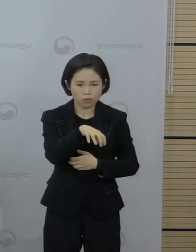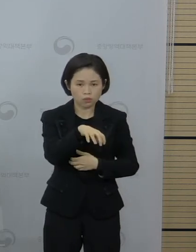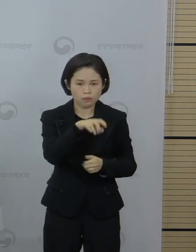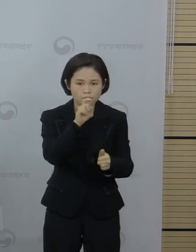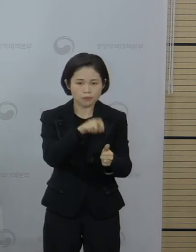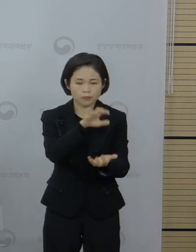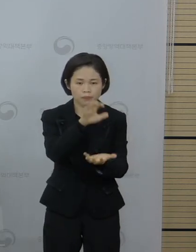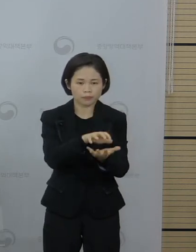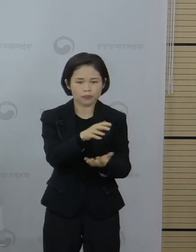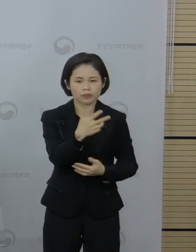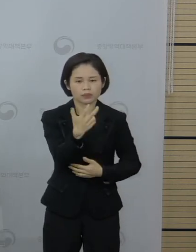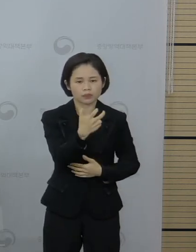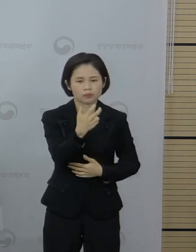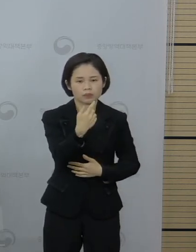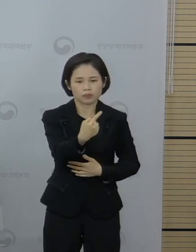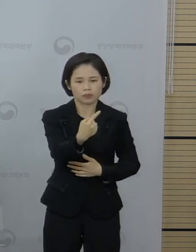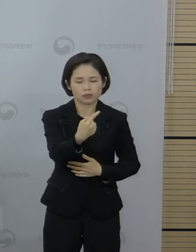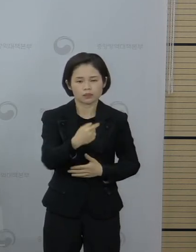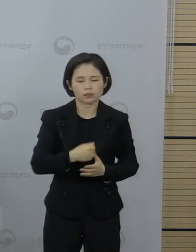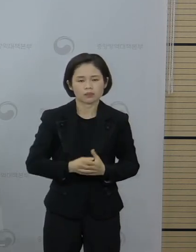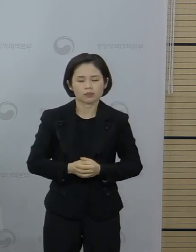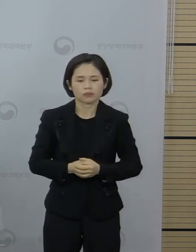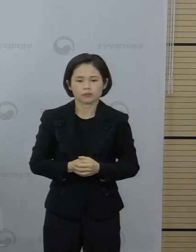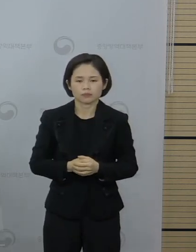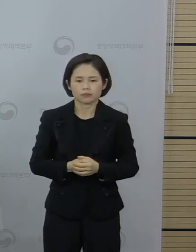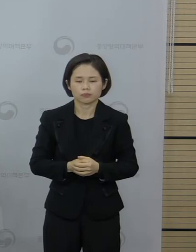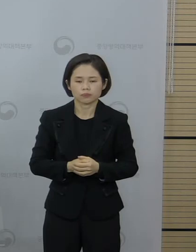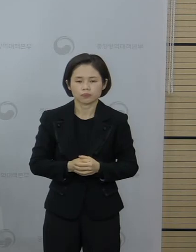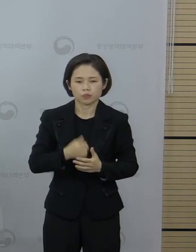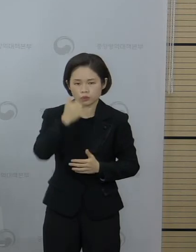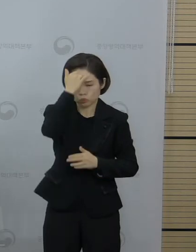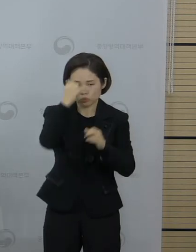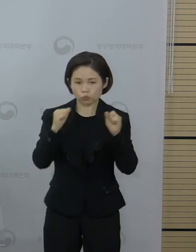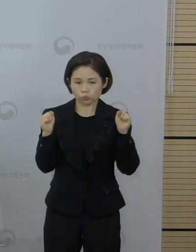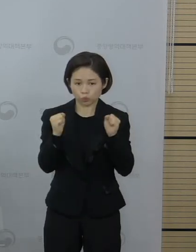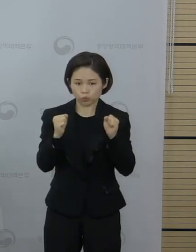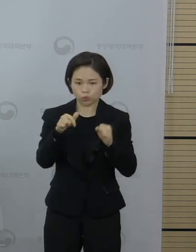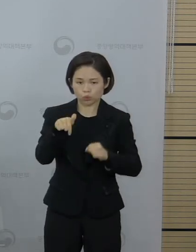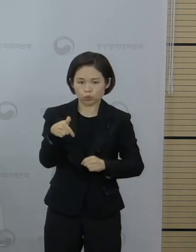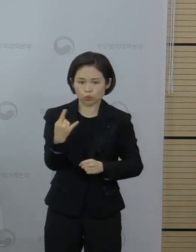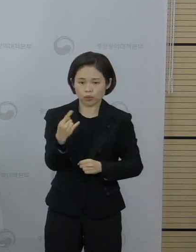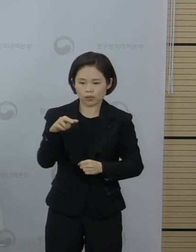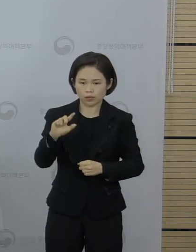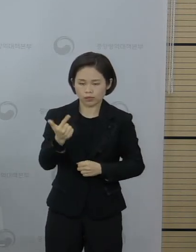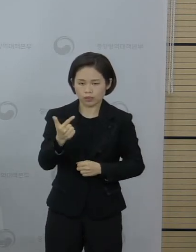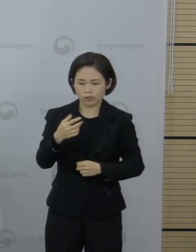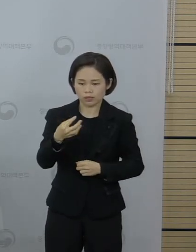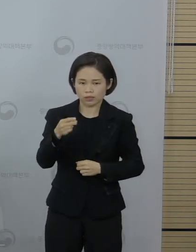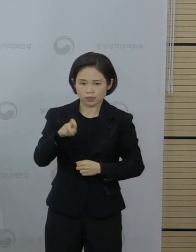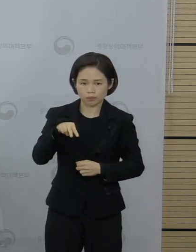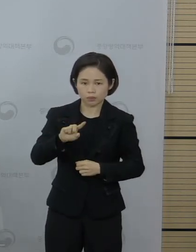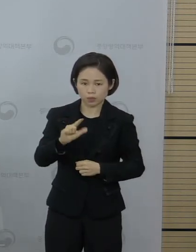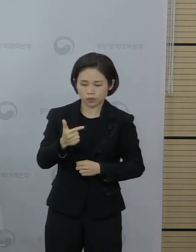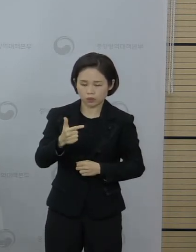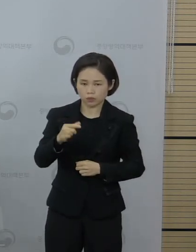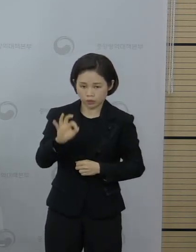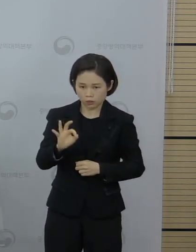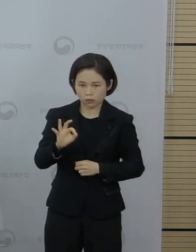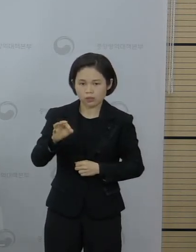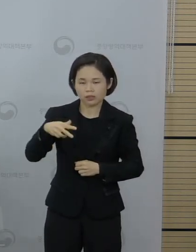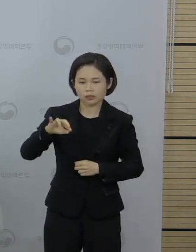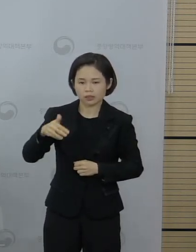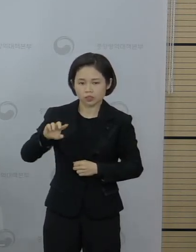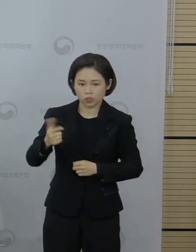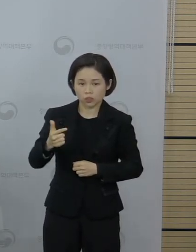71명의 누적 확진자가 발견되었습니다. 역시 충북 괴산군, 음성군, 진천군 병원과